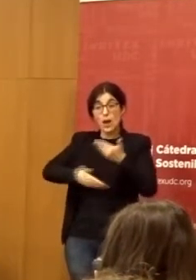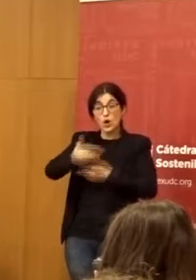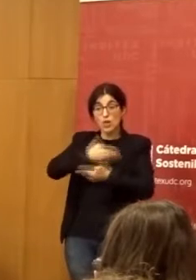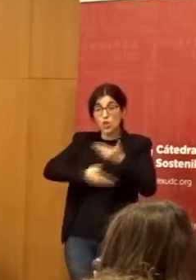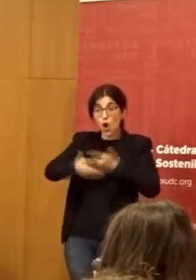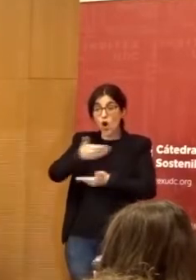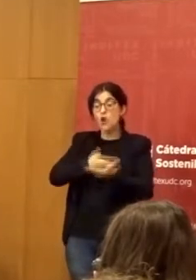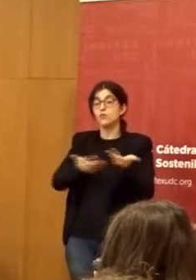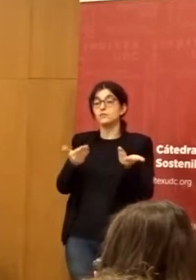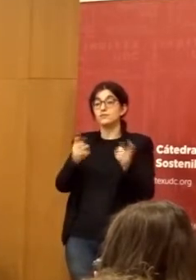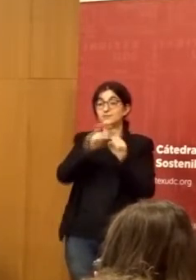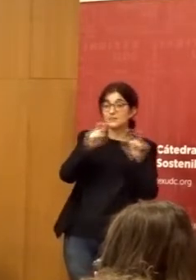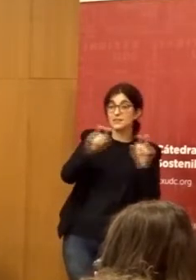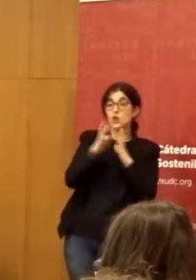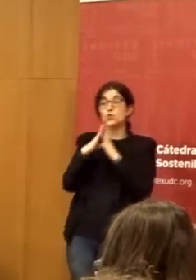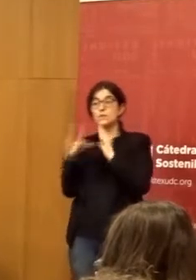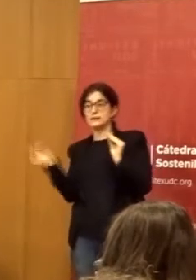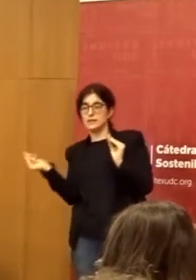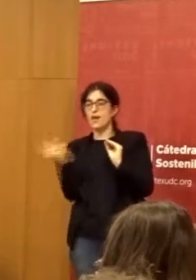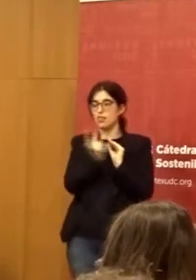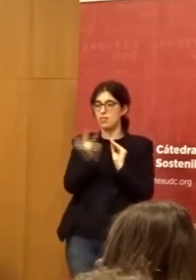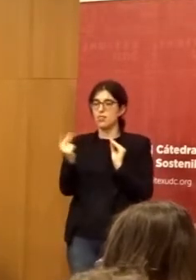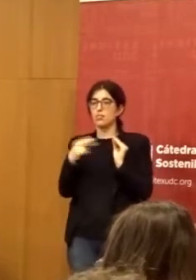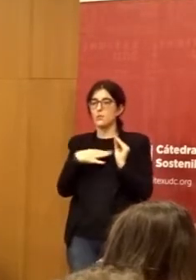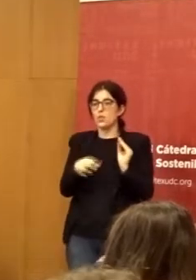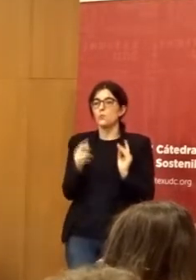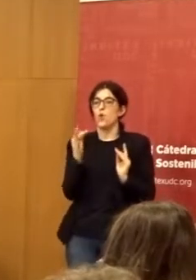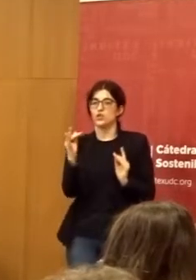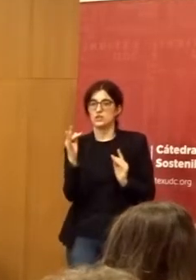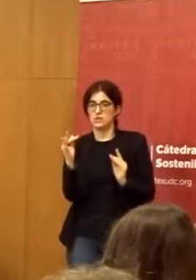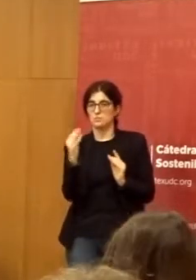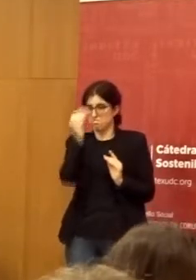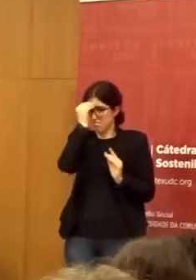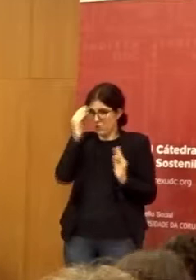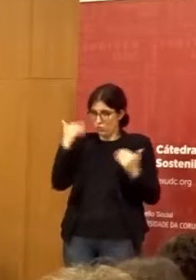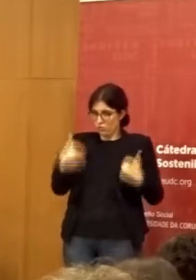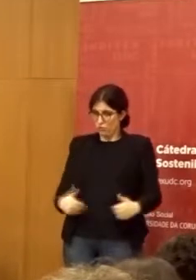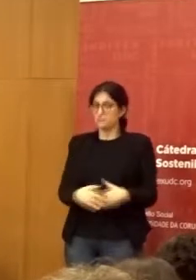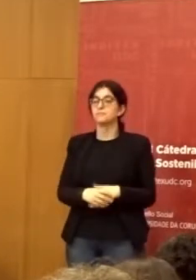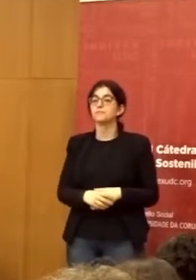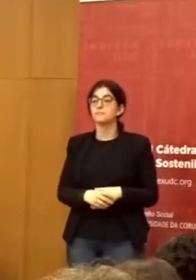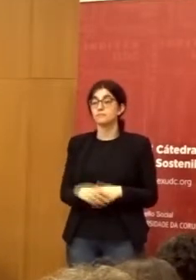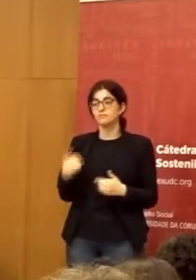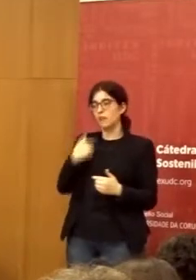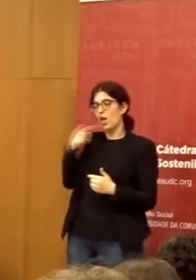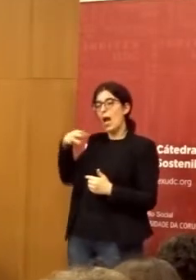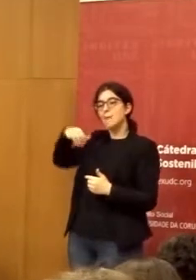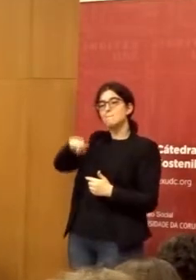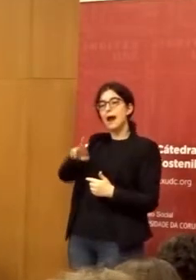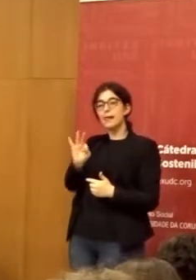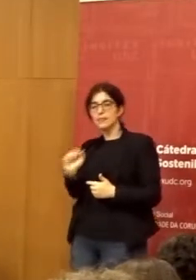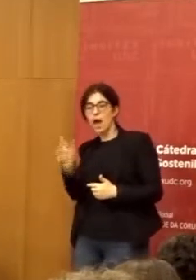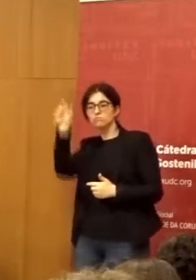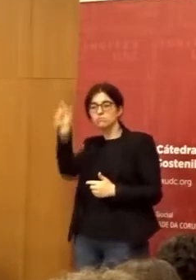con empresas interesadas en este tipo de actividades como la responsabilidad social. Quería agradecer también a Marta, por supuesto,